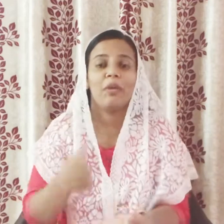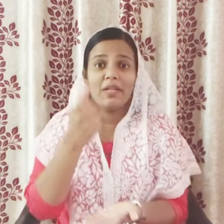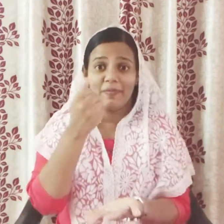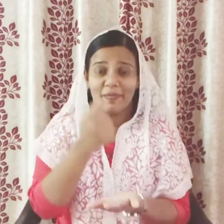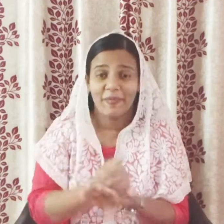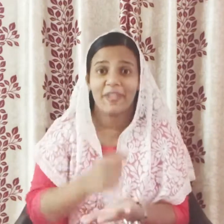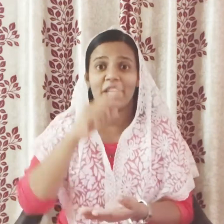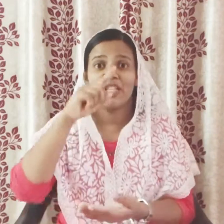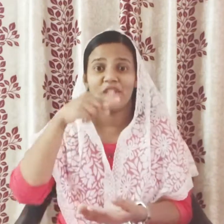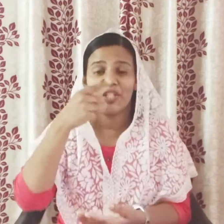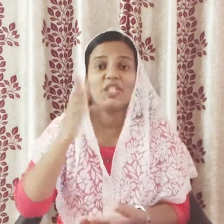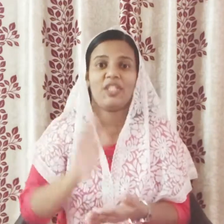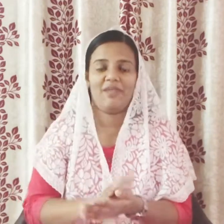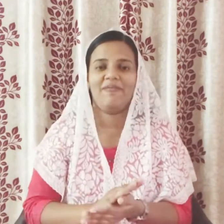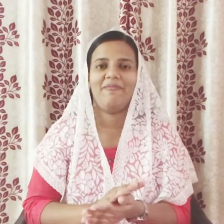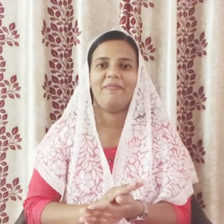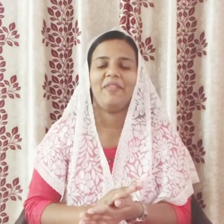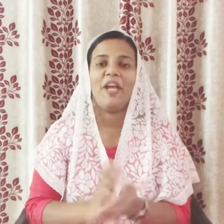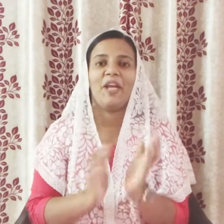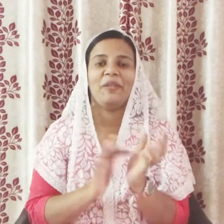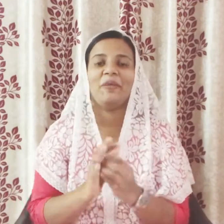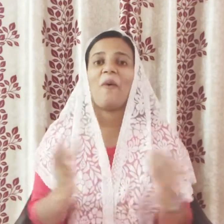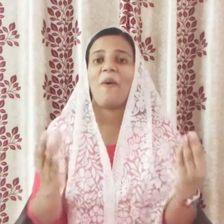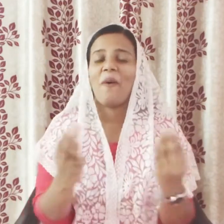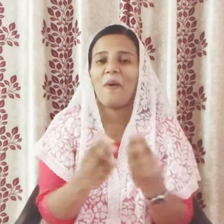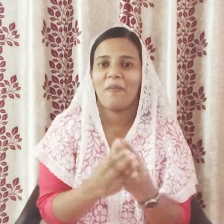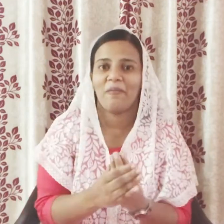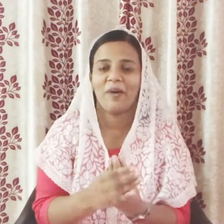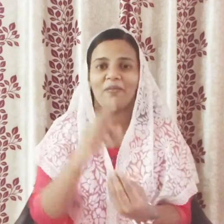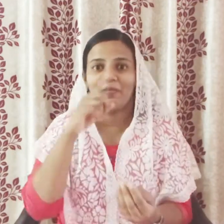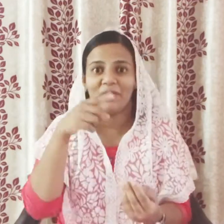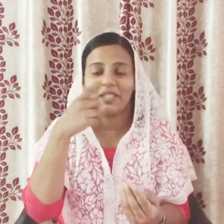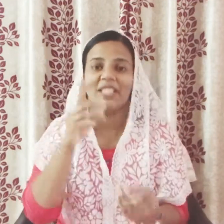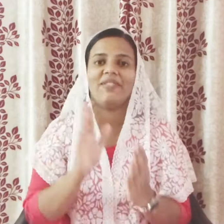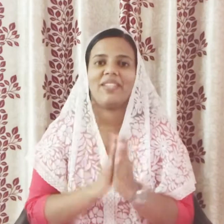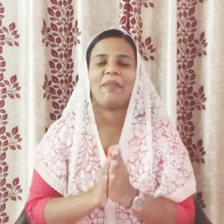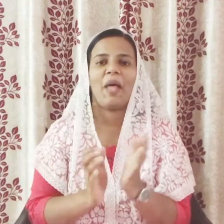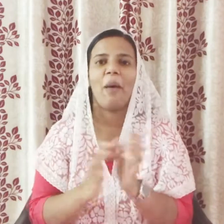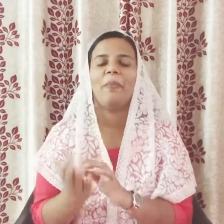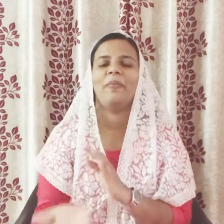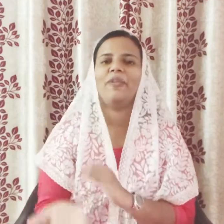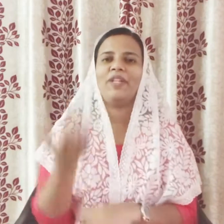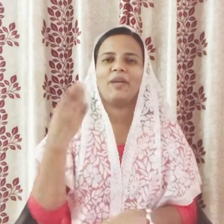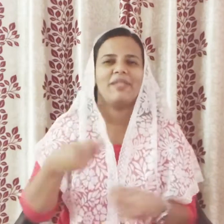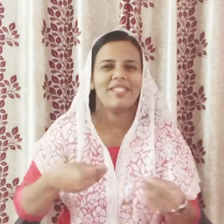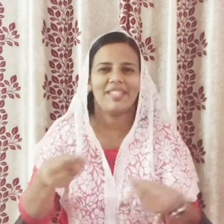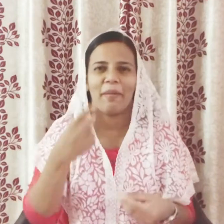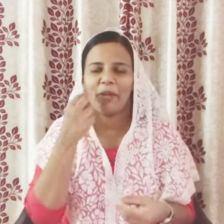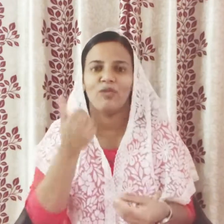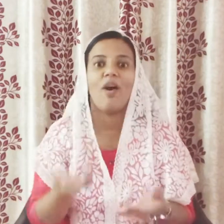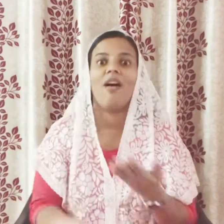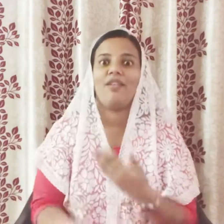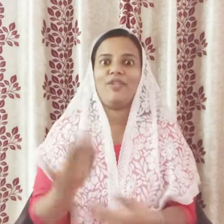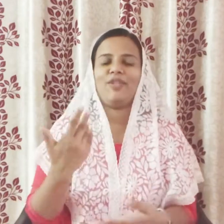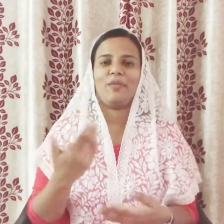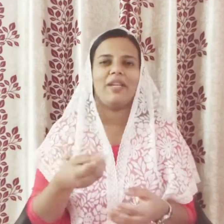കണ്ടോ നിത്യജീവനായി കർത്താവിനോടുകൂടെ വാസം ചെയ്യുവാൻ വാഴുവാൻ ആമൻ നമ്മൾ എഴുന്നേൽക്കും. ചിലർ നിത്യജീവനായും